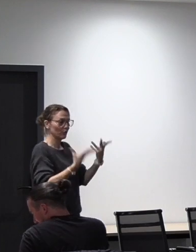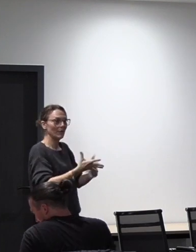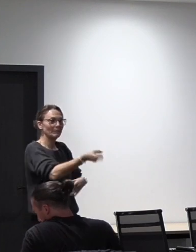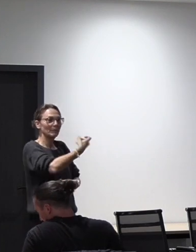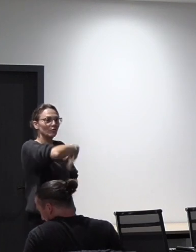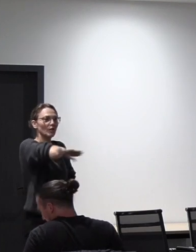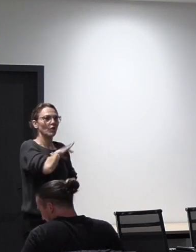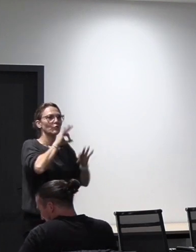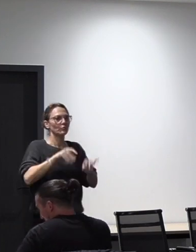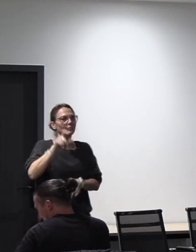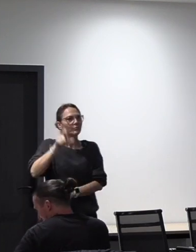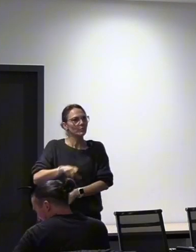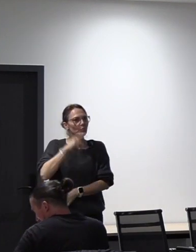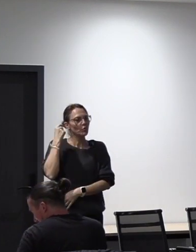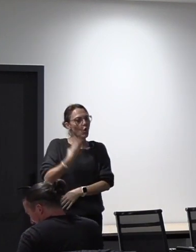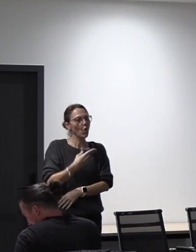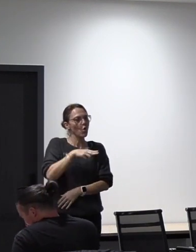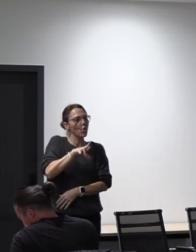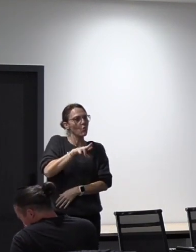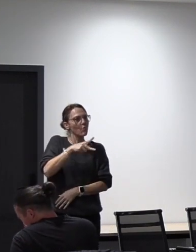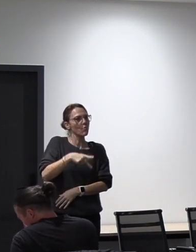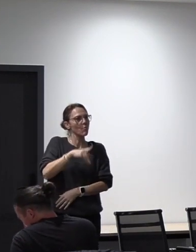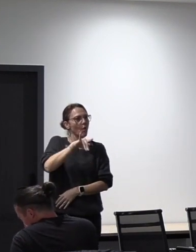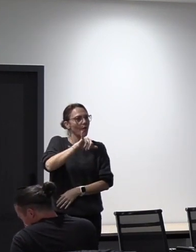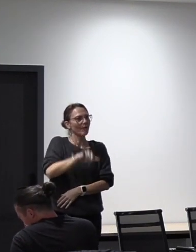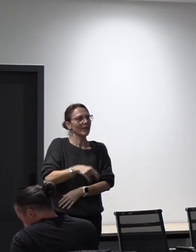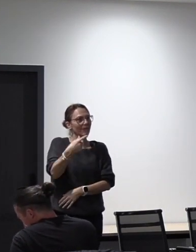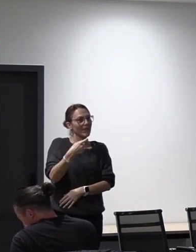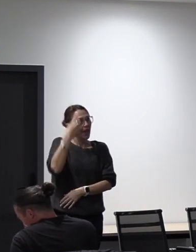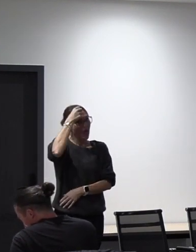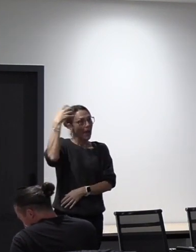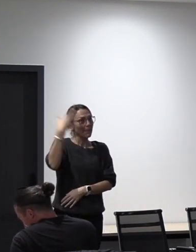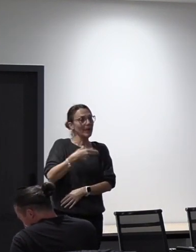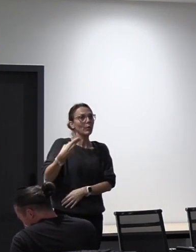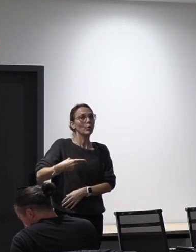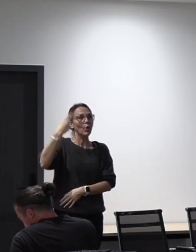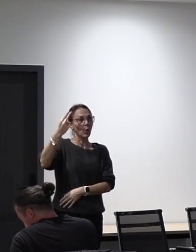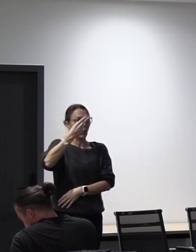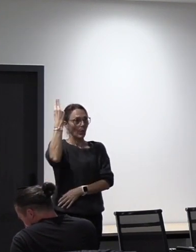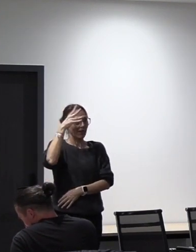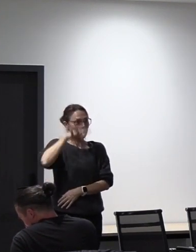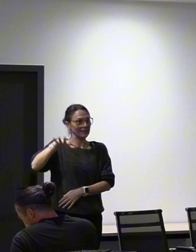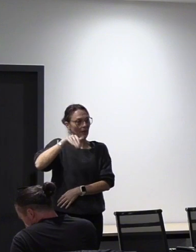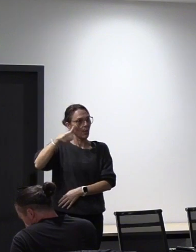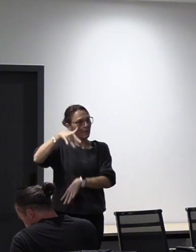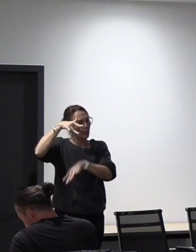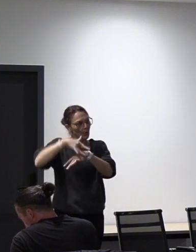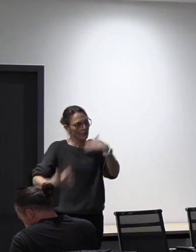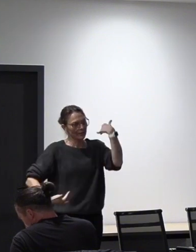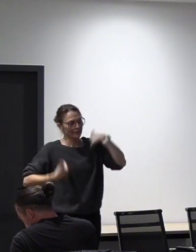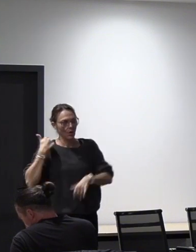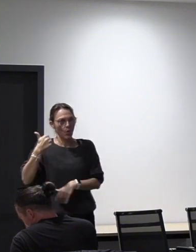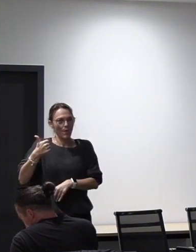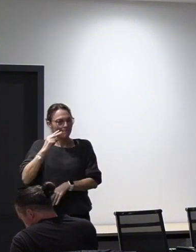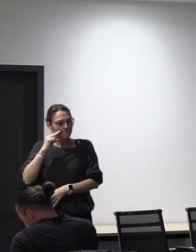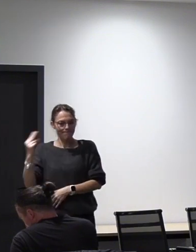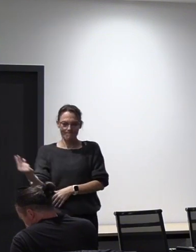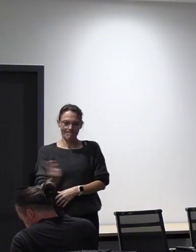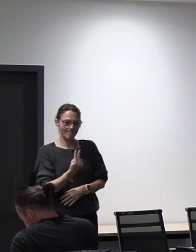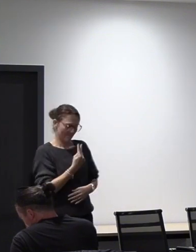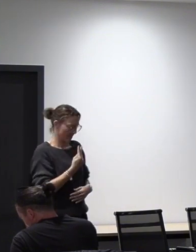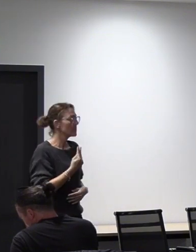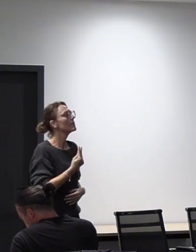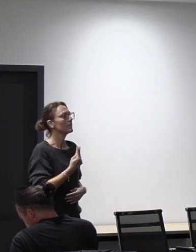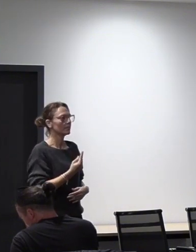qui était lui-même un universitaire nord-américain qui a été paraplégique et qui a trouvé qu'en étant paraplégique, on